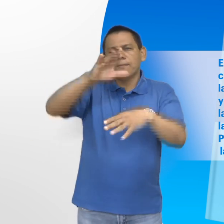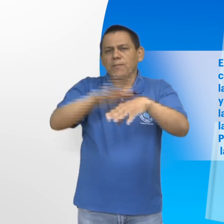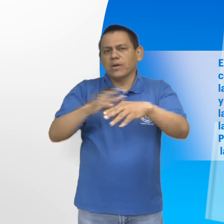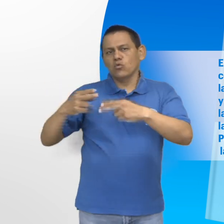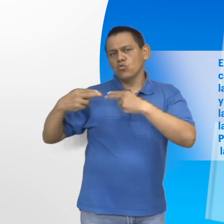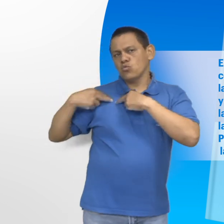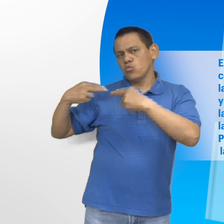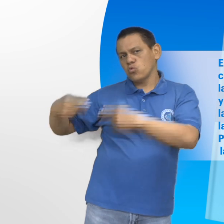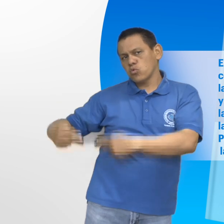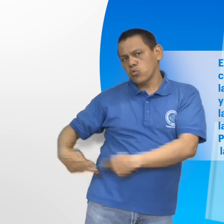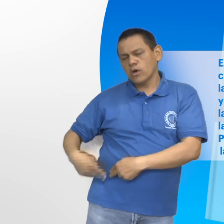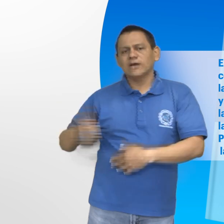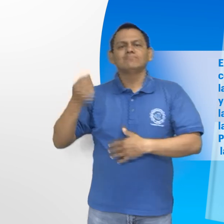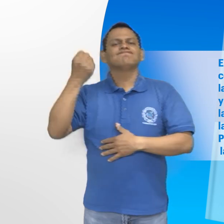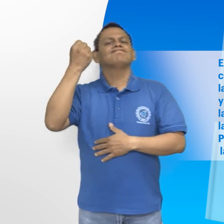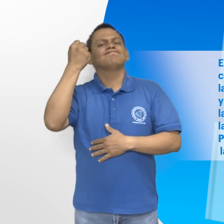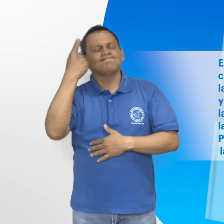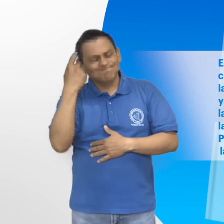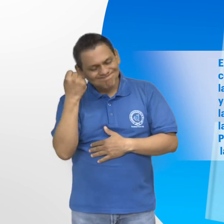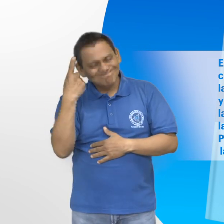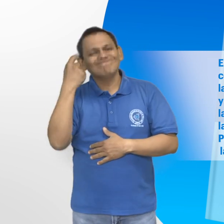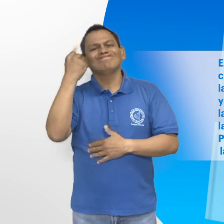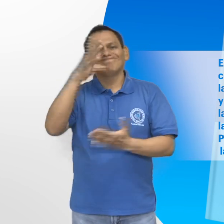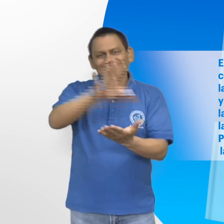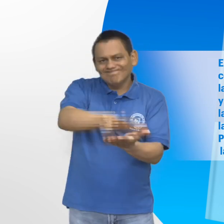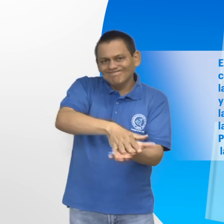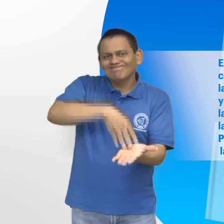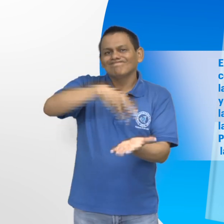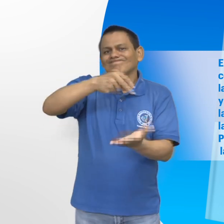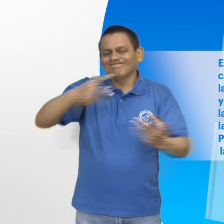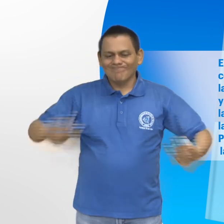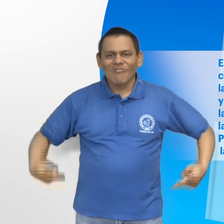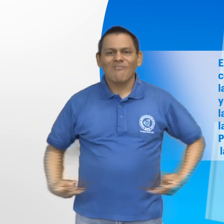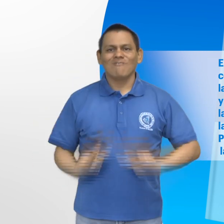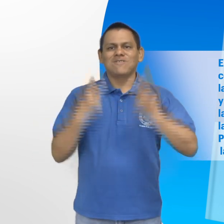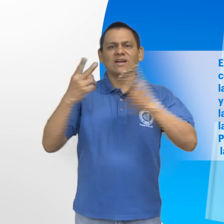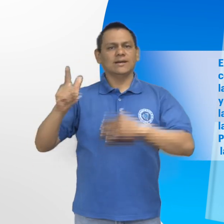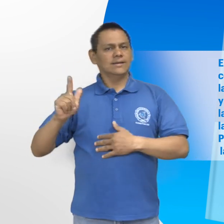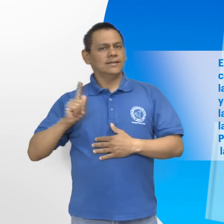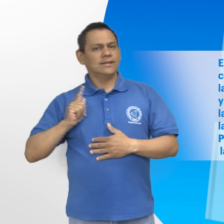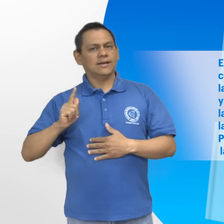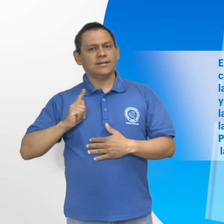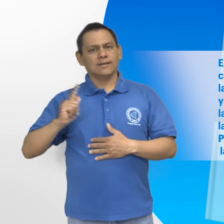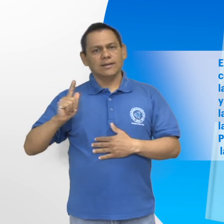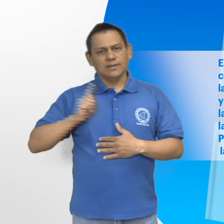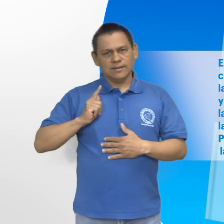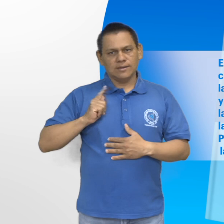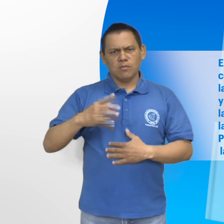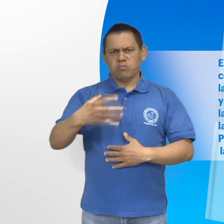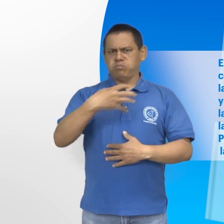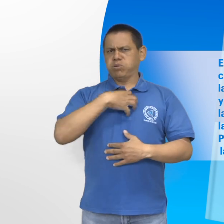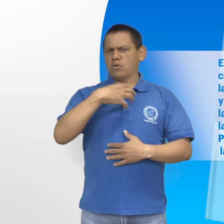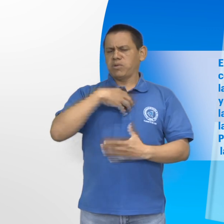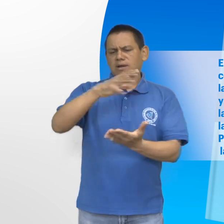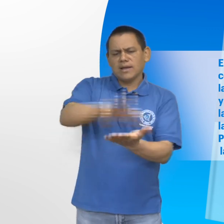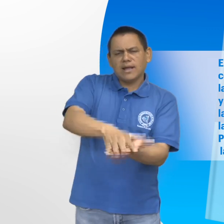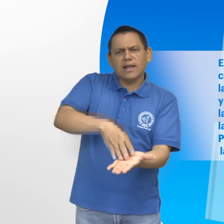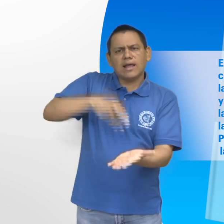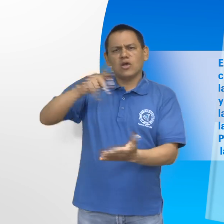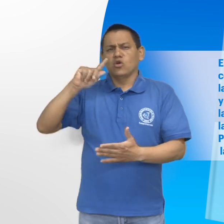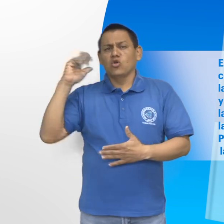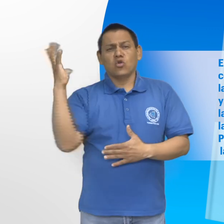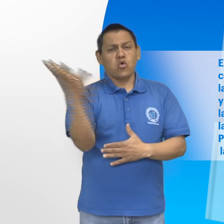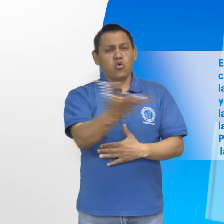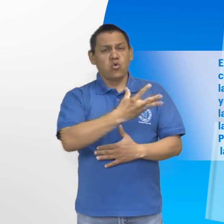regenerada. El bien común de la Tierra y de la humanidad nos pide que entendamos la Tierra como viva